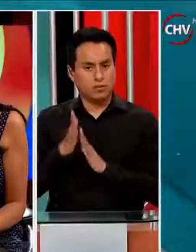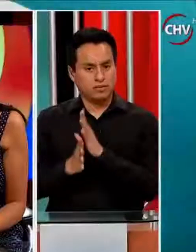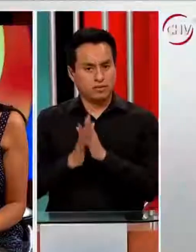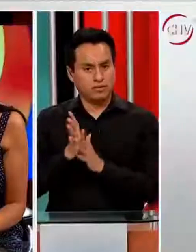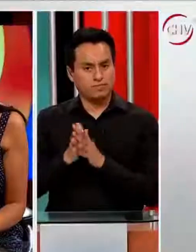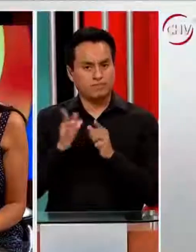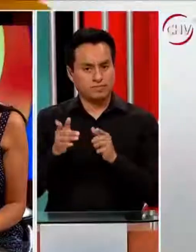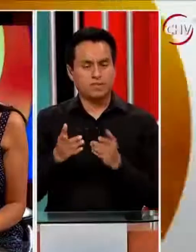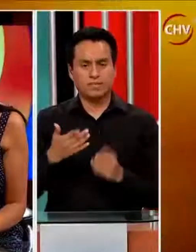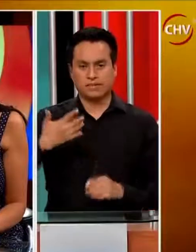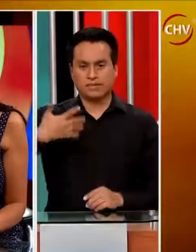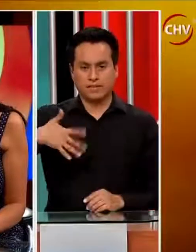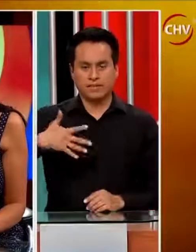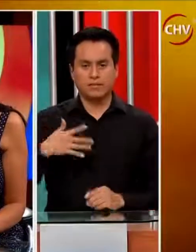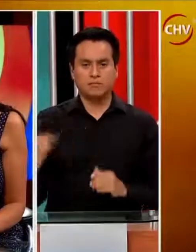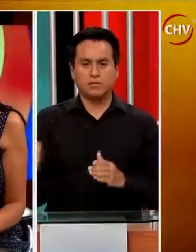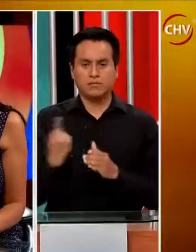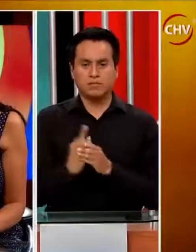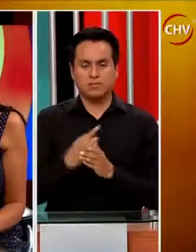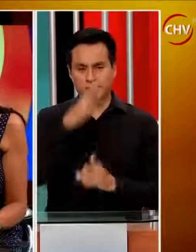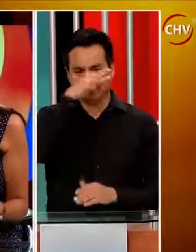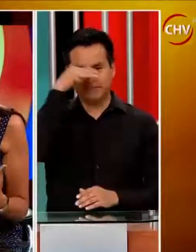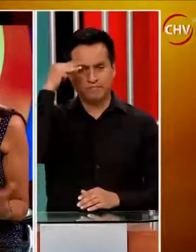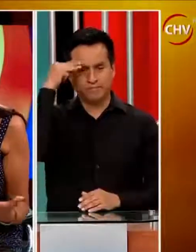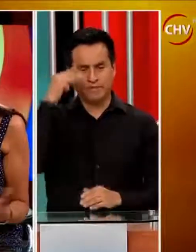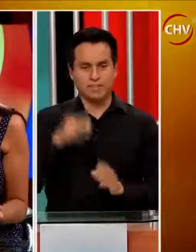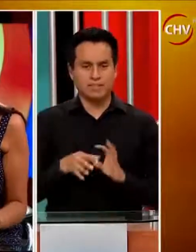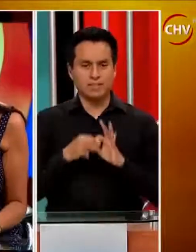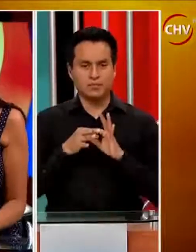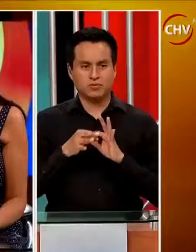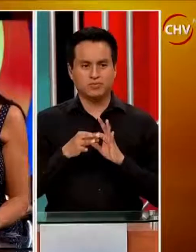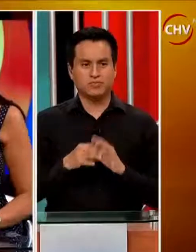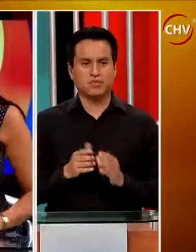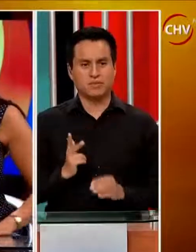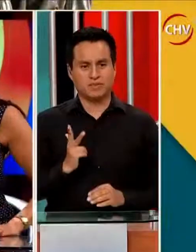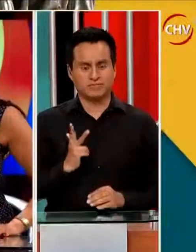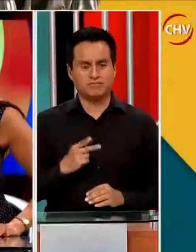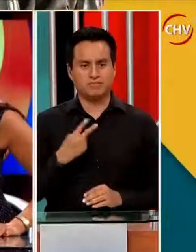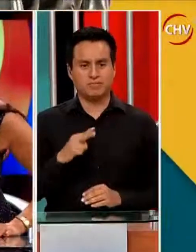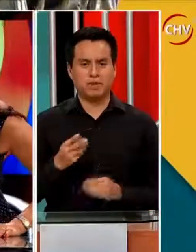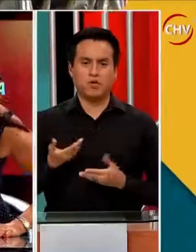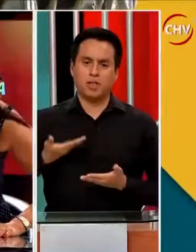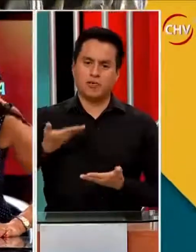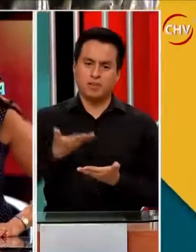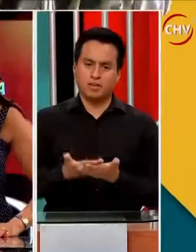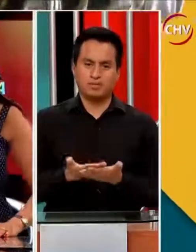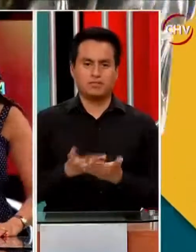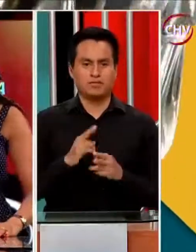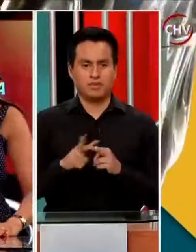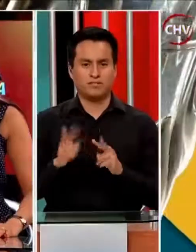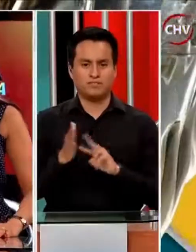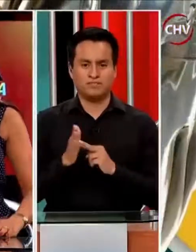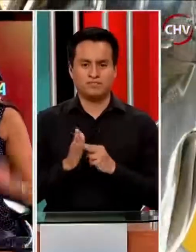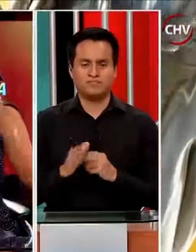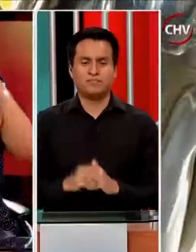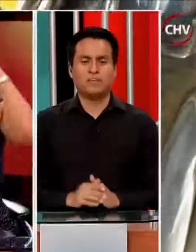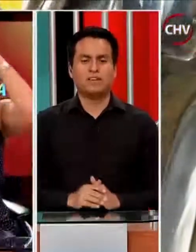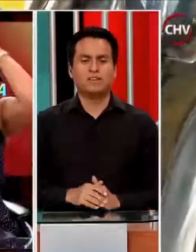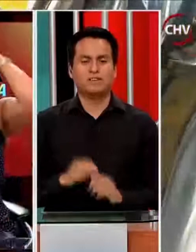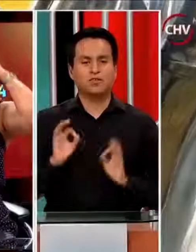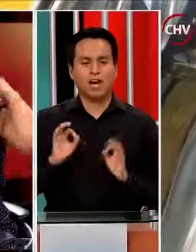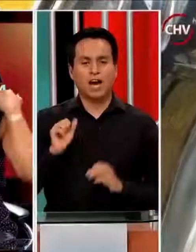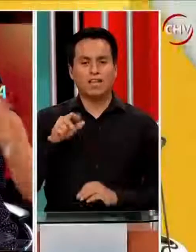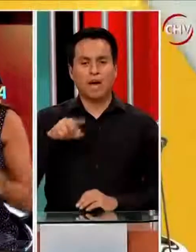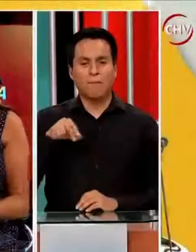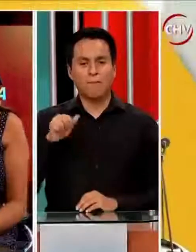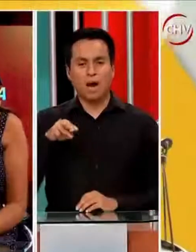señas y por lo tanto es esencial la participación de Melitón. A le agradecemos cordialmente que nos colabore con la solución de un caso. Señora Ana María,